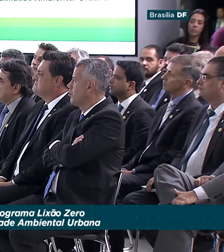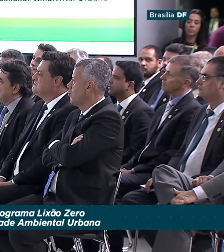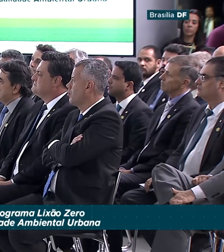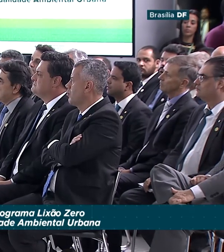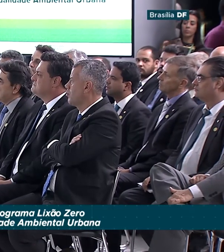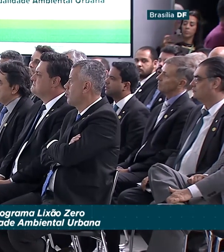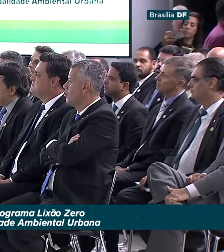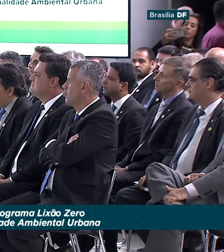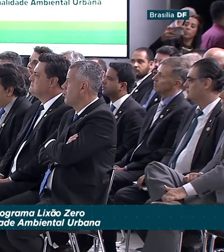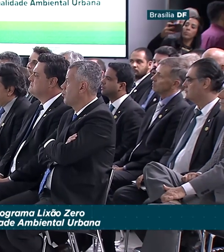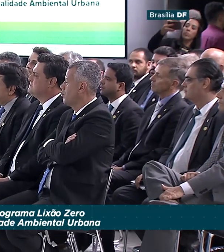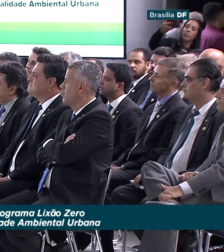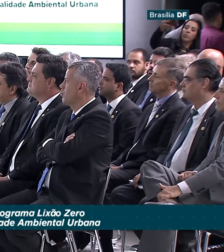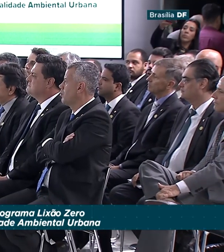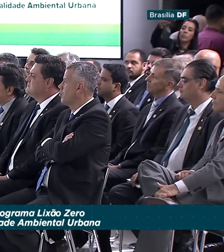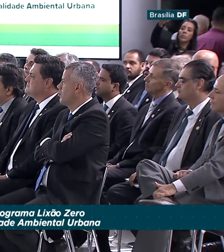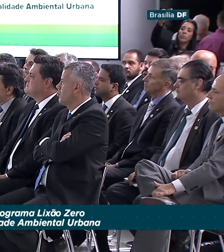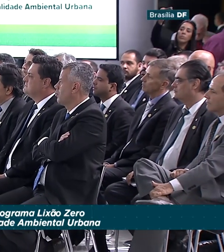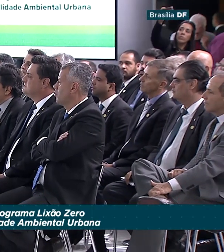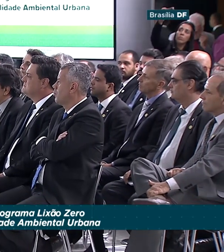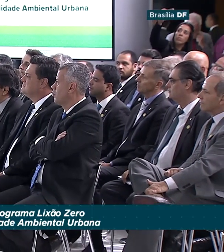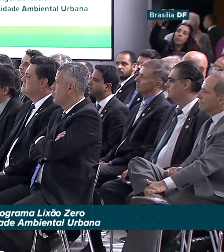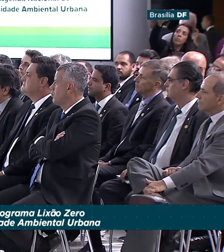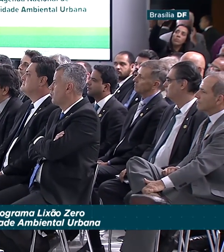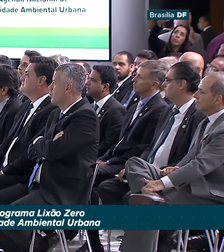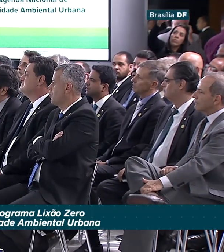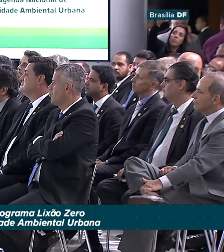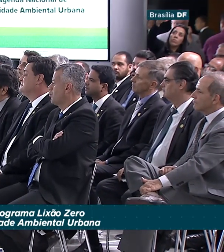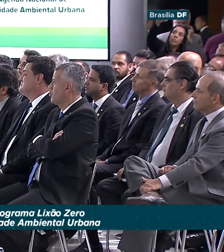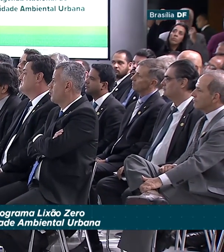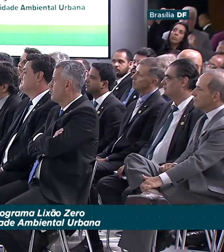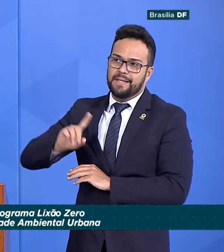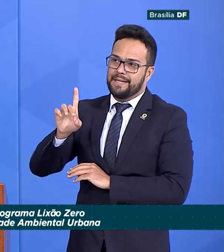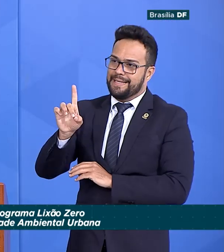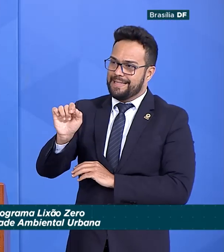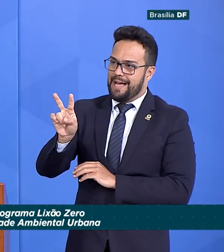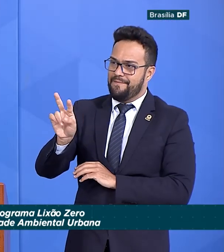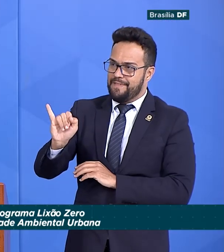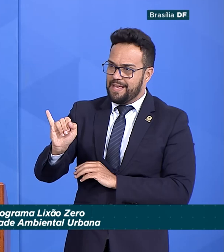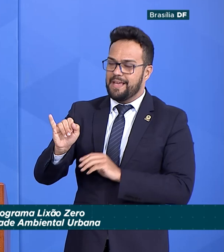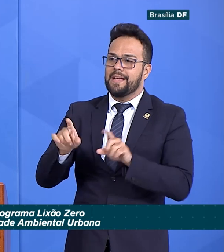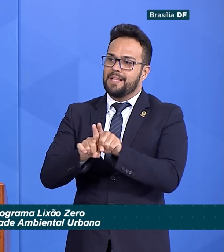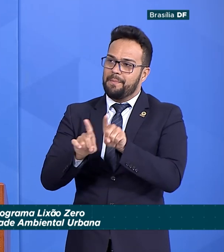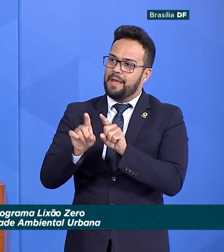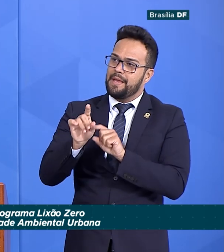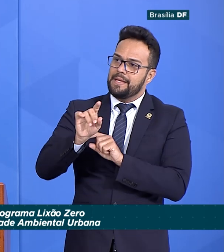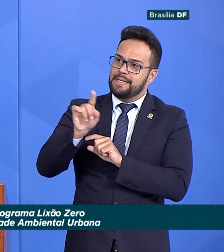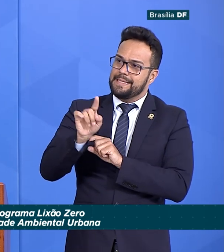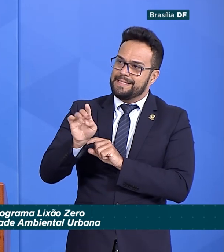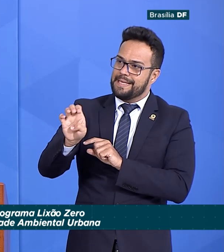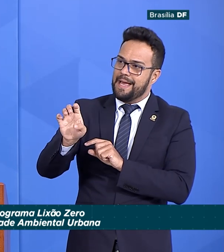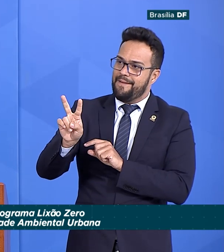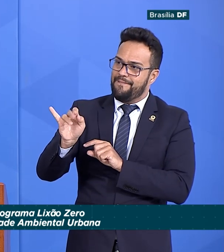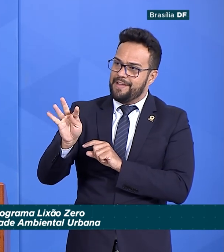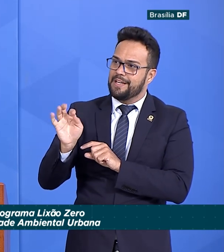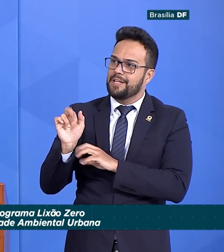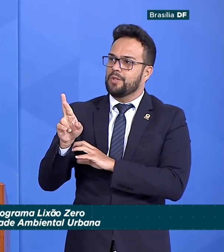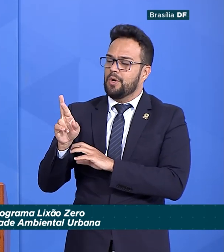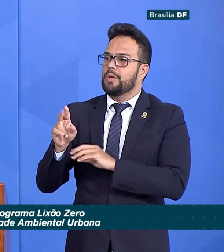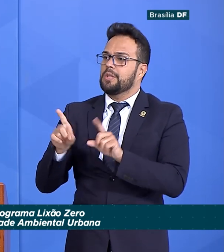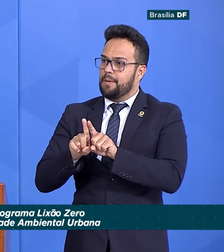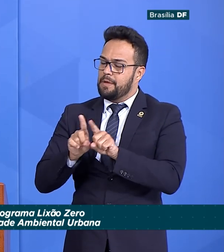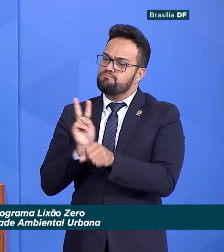fundamental. Domingos Sávio nos ajudou demais lá em Minas, Davi, Zé Vitor com o tema, com a cuidado lá na Comissão de